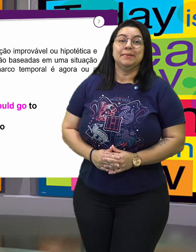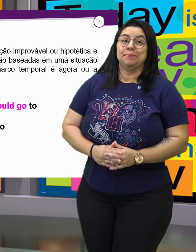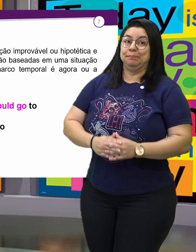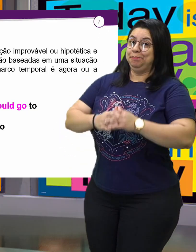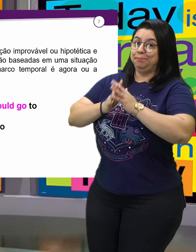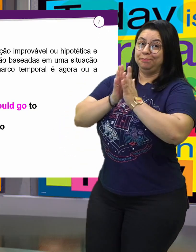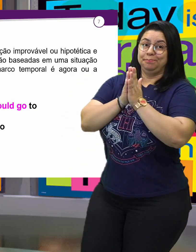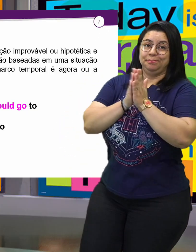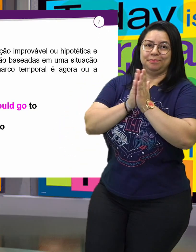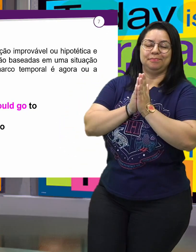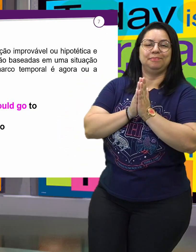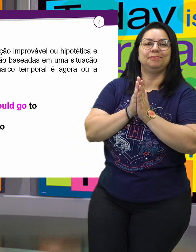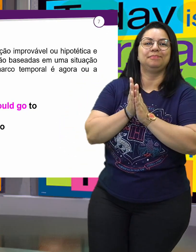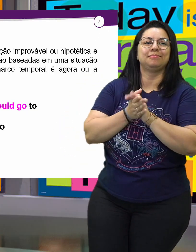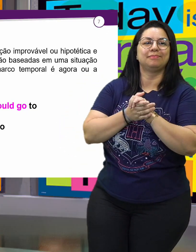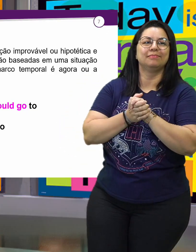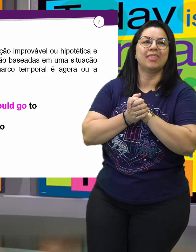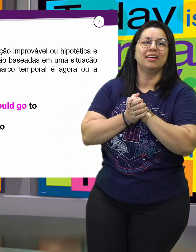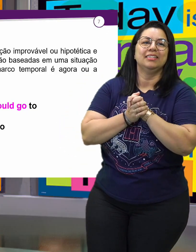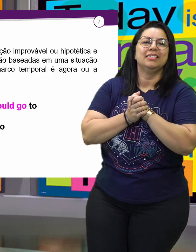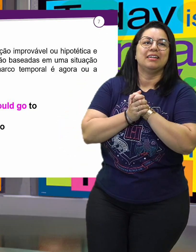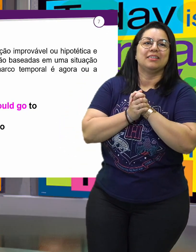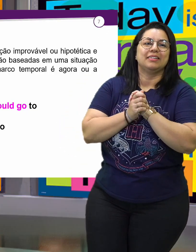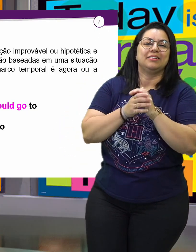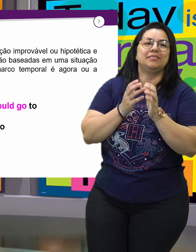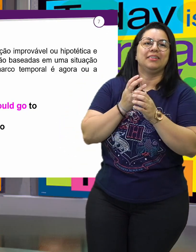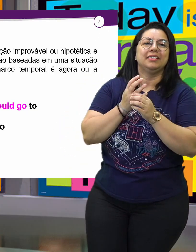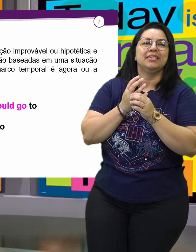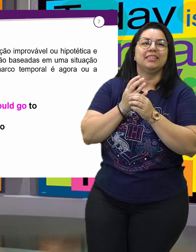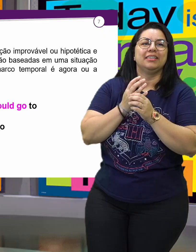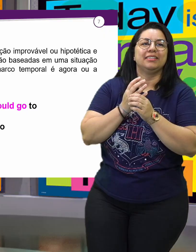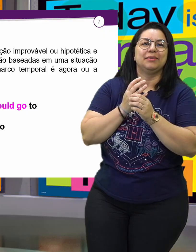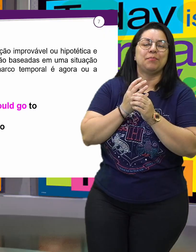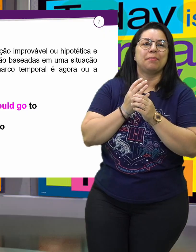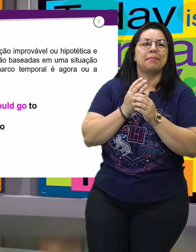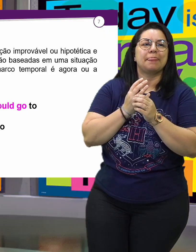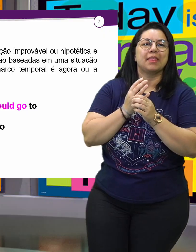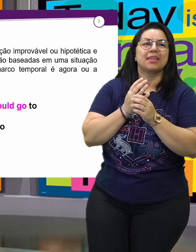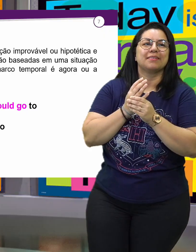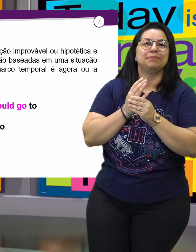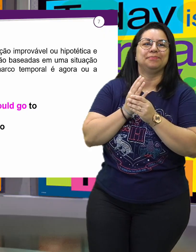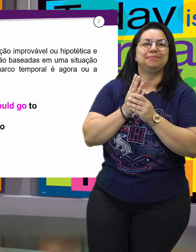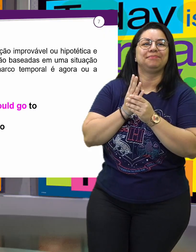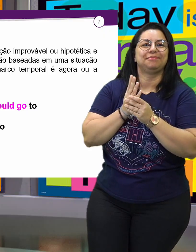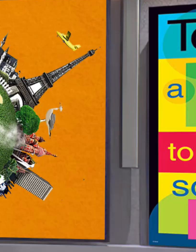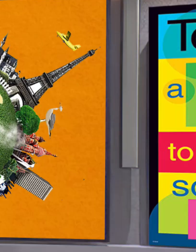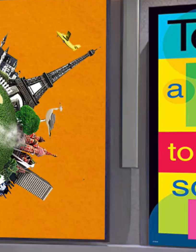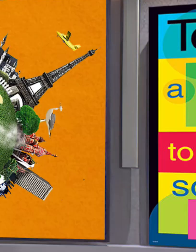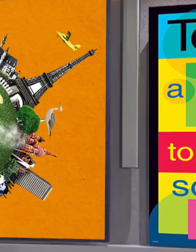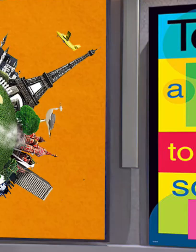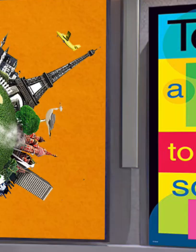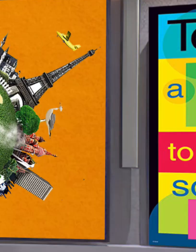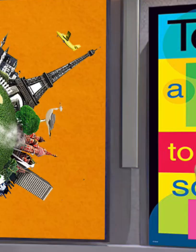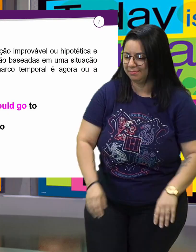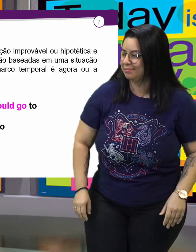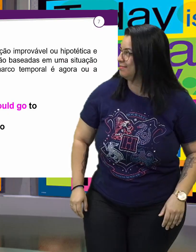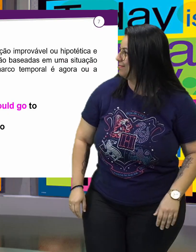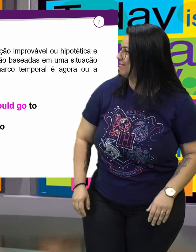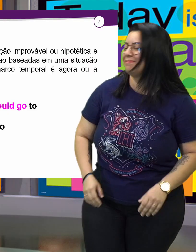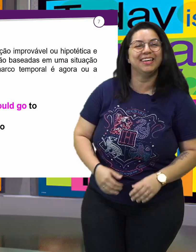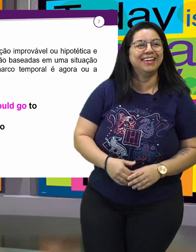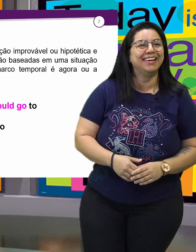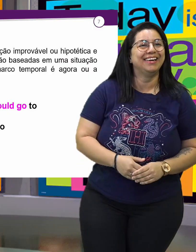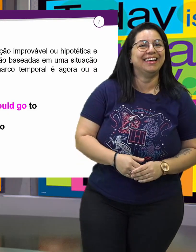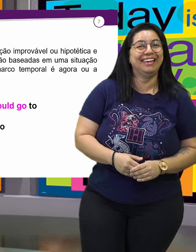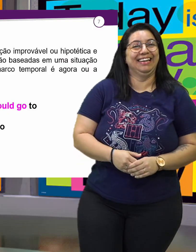de funções, as functions da second conditional. Vamos lá para nossa tela rapidão. Let's go.